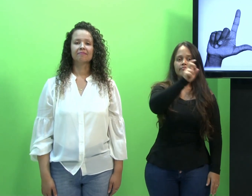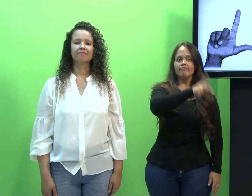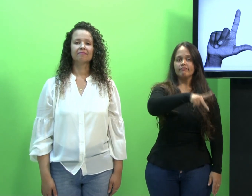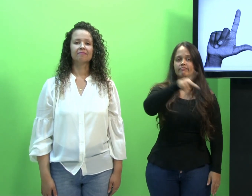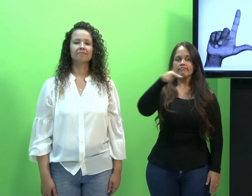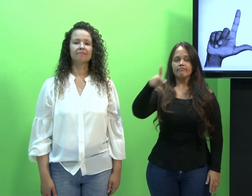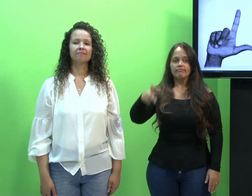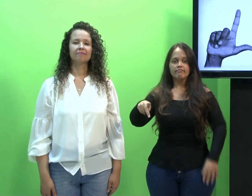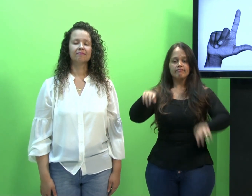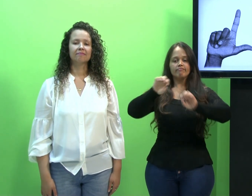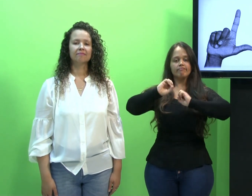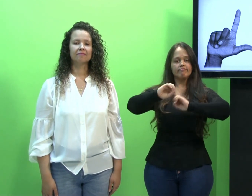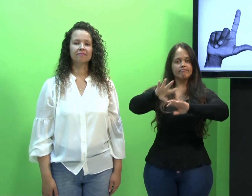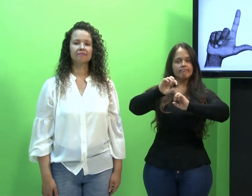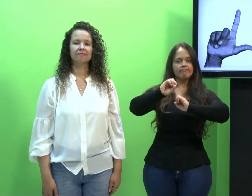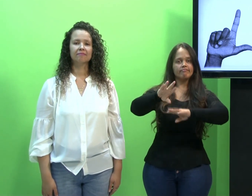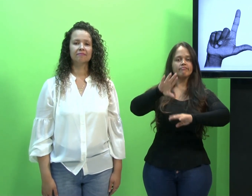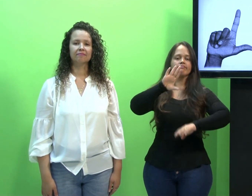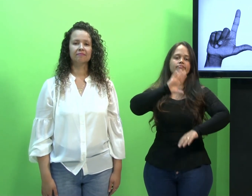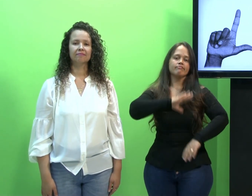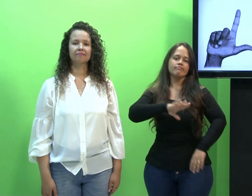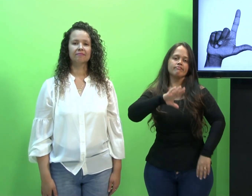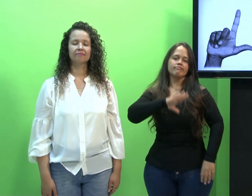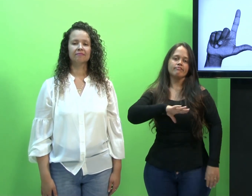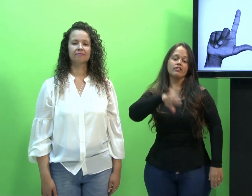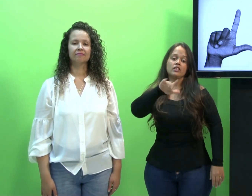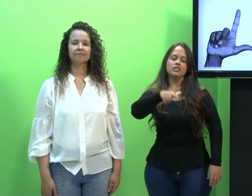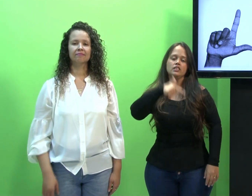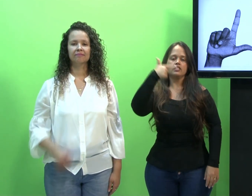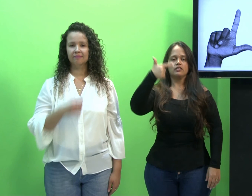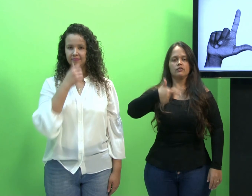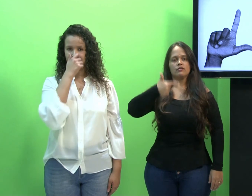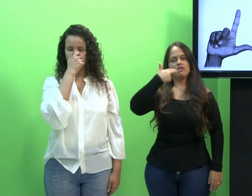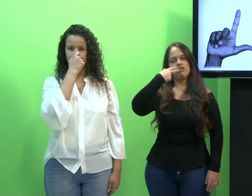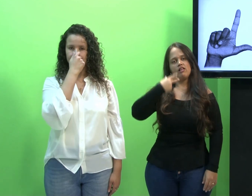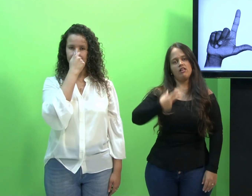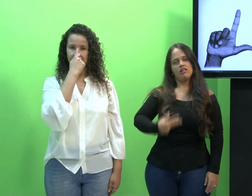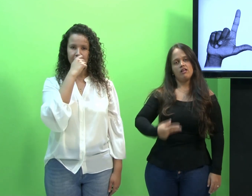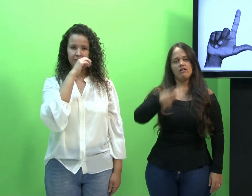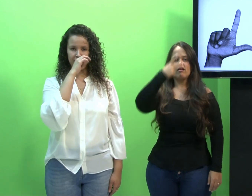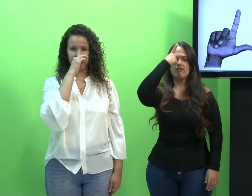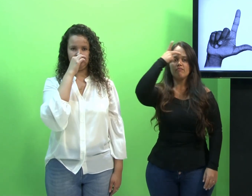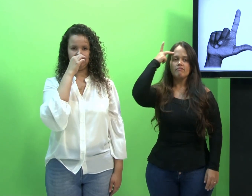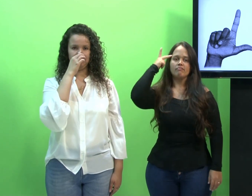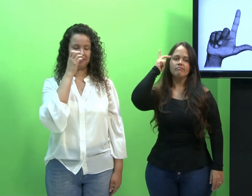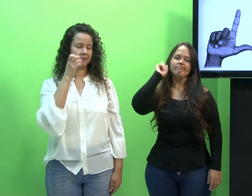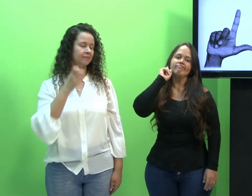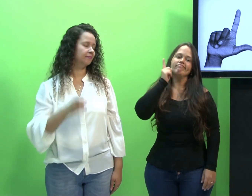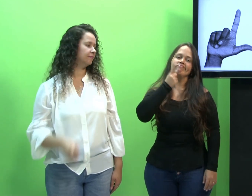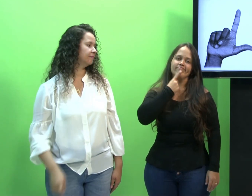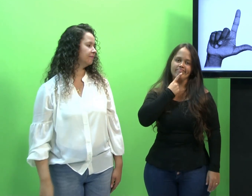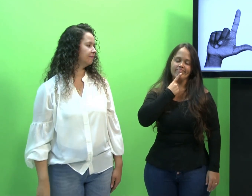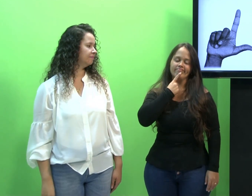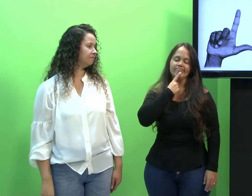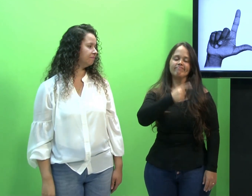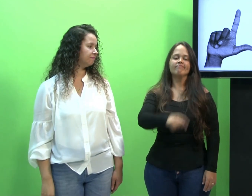professor para o ensino de língua portuguesa como segunda língua para pessoas surdas,